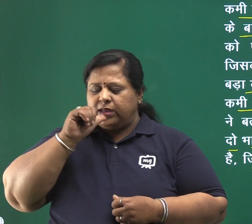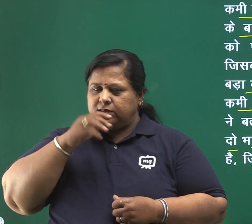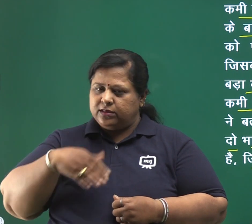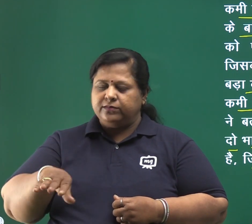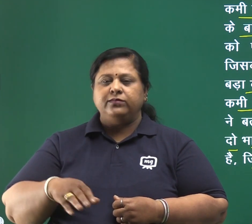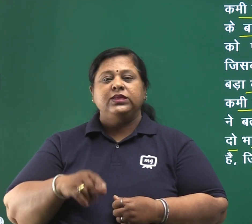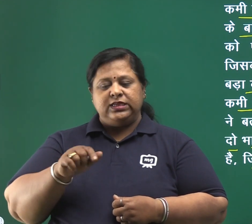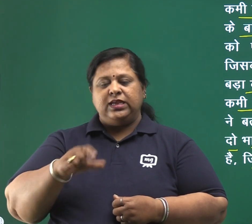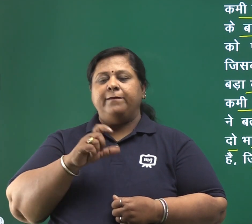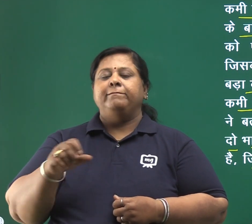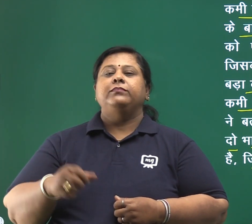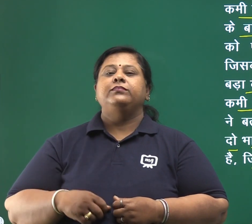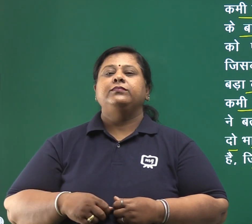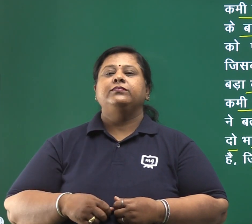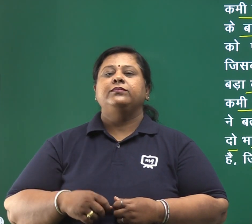जिसे हम